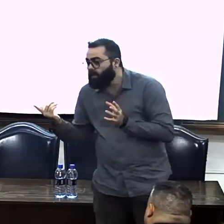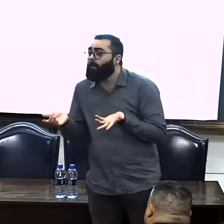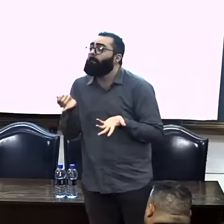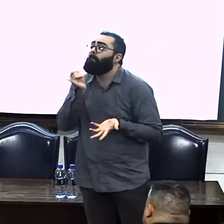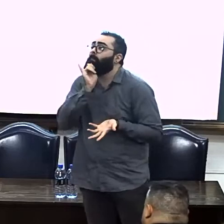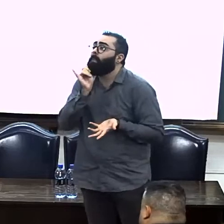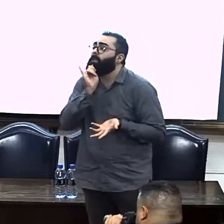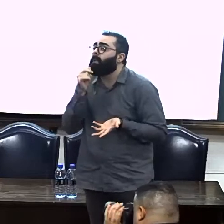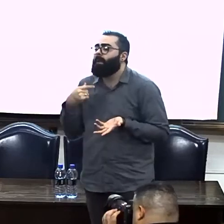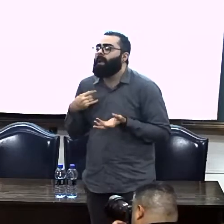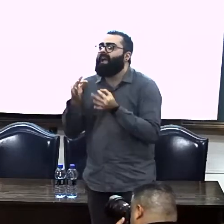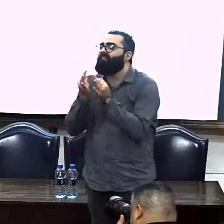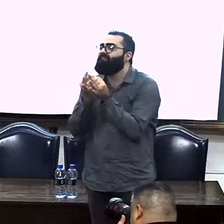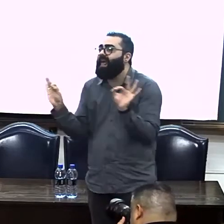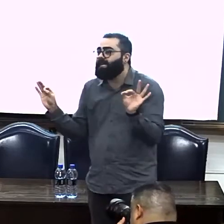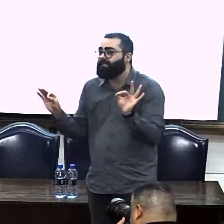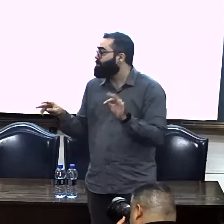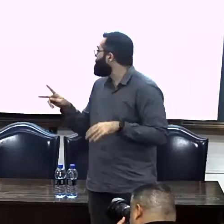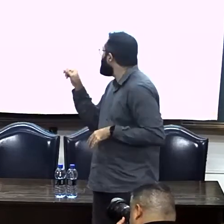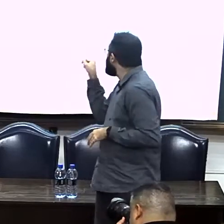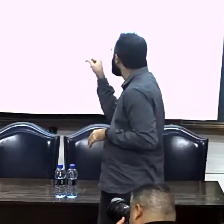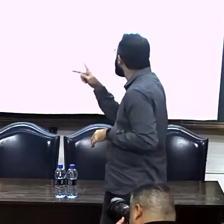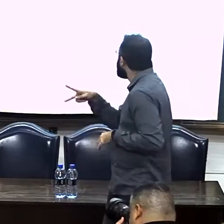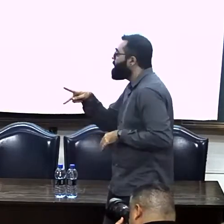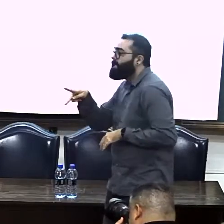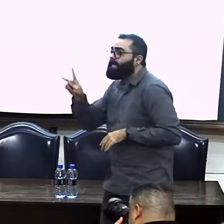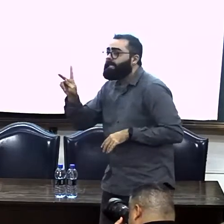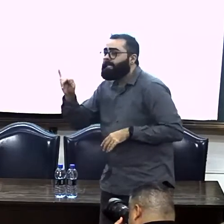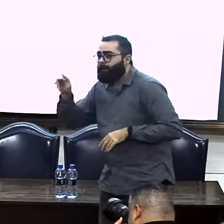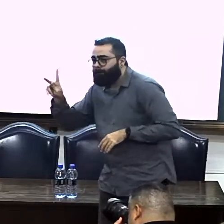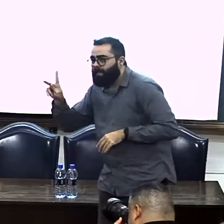sentence, Kip met Pat. Pat met Kip.